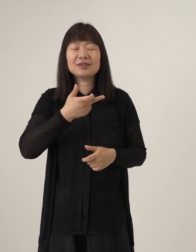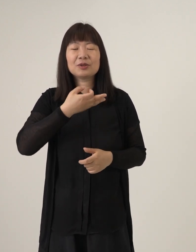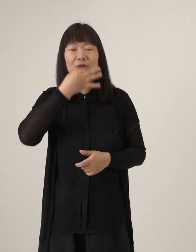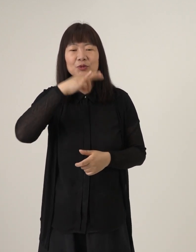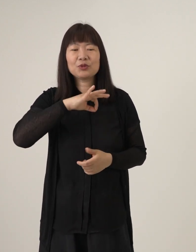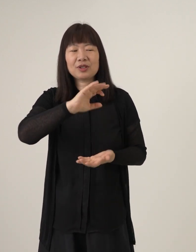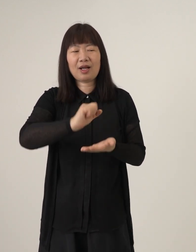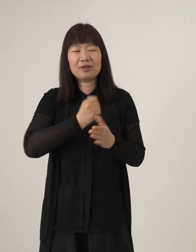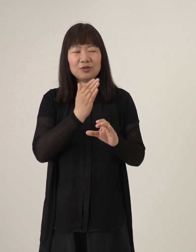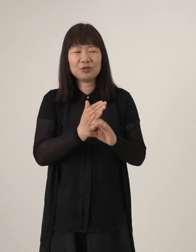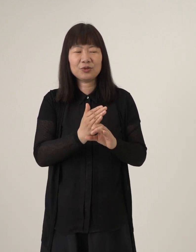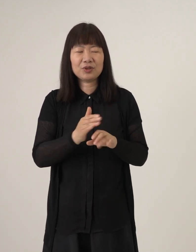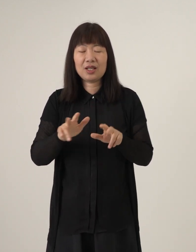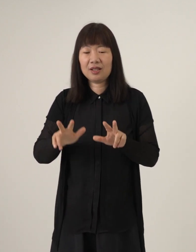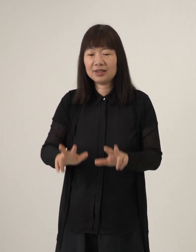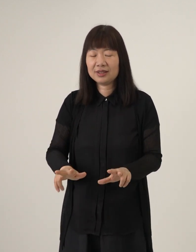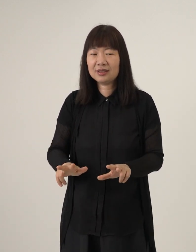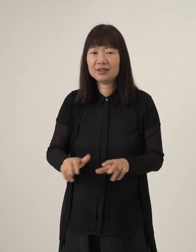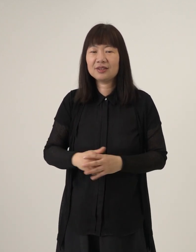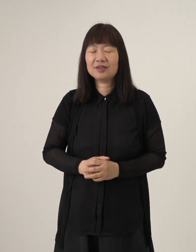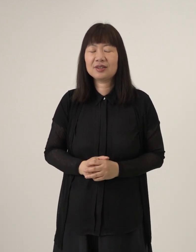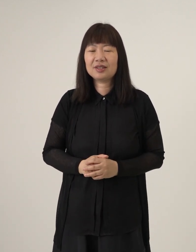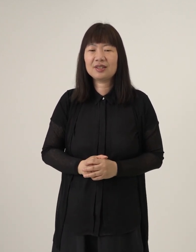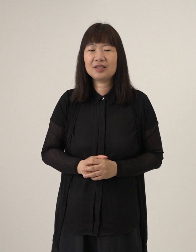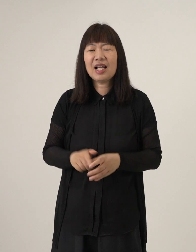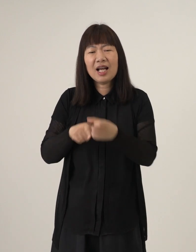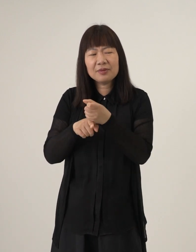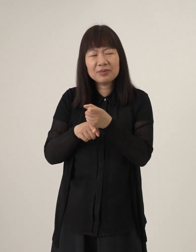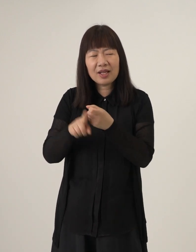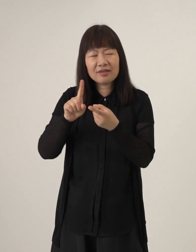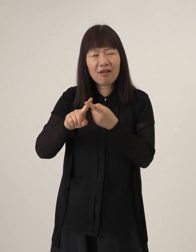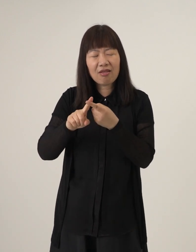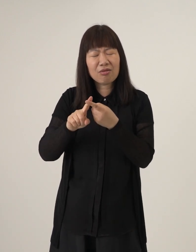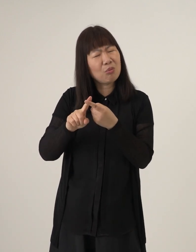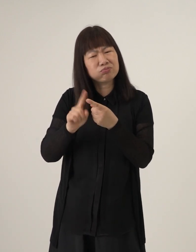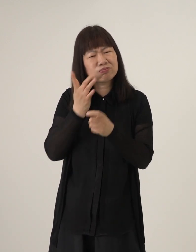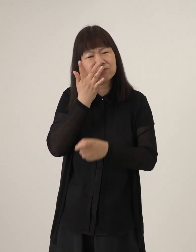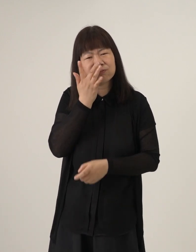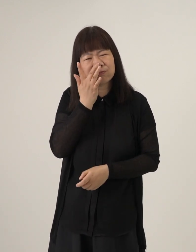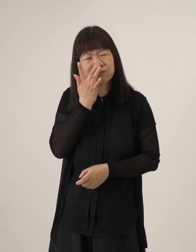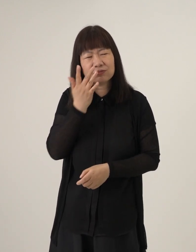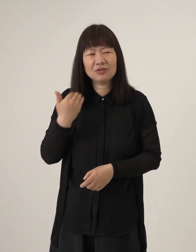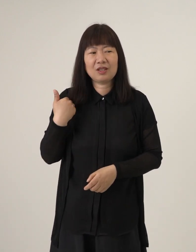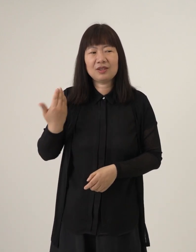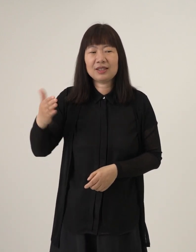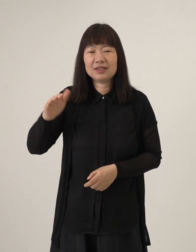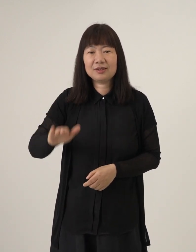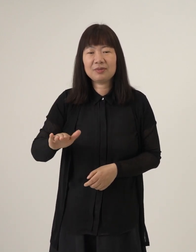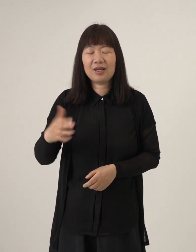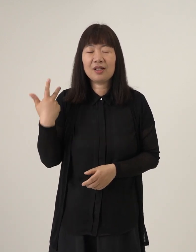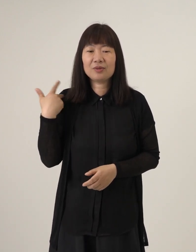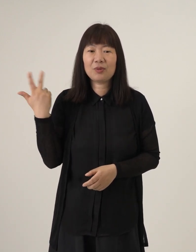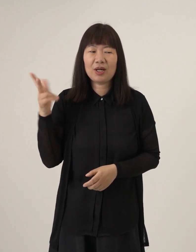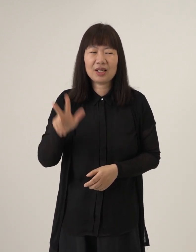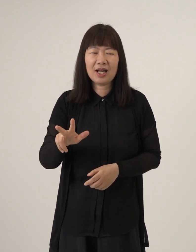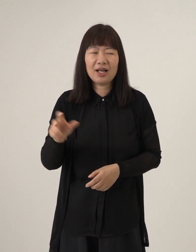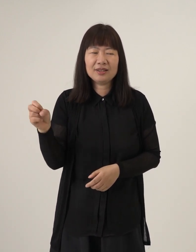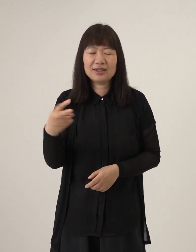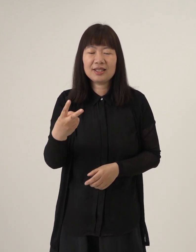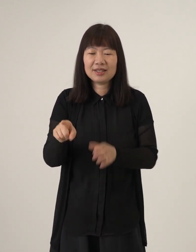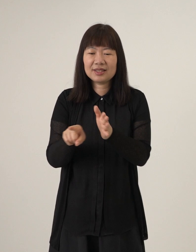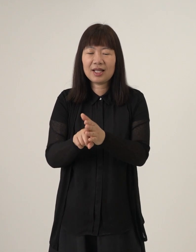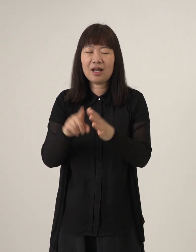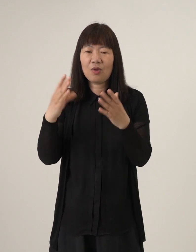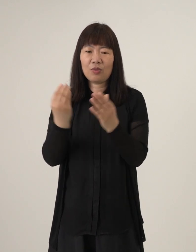어쩌면 당장 이들은 지금 그 의미를 못 알아들을 수 있어도 돌아가 다시